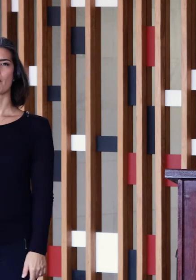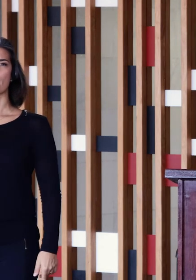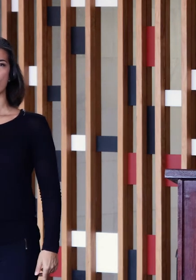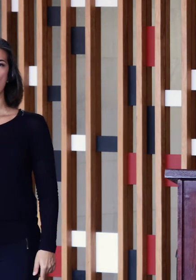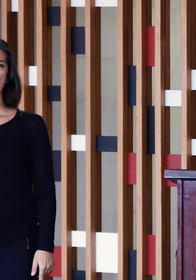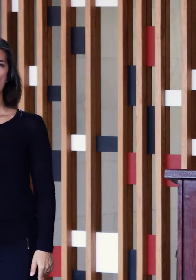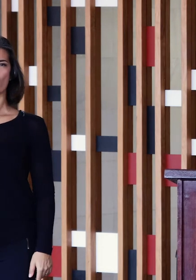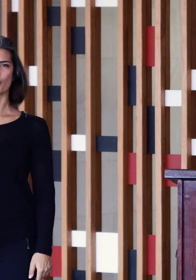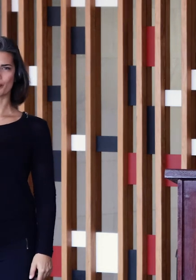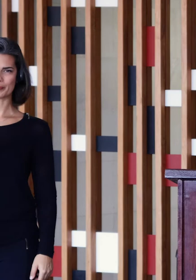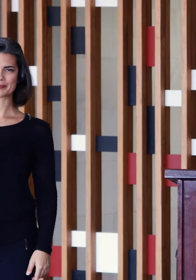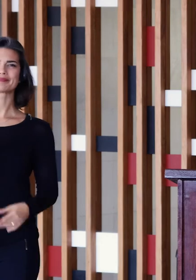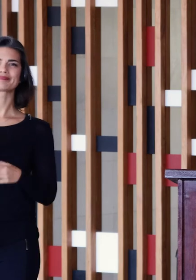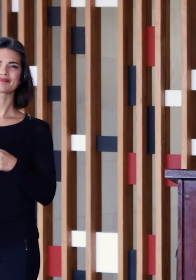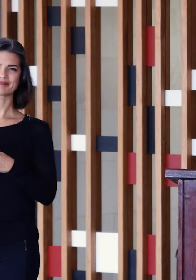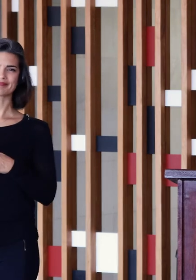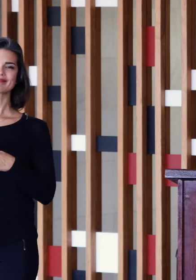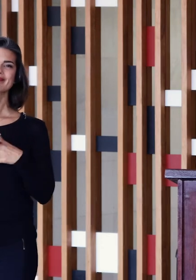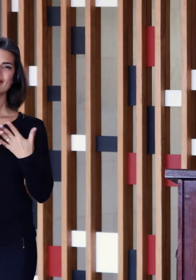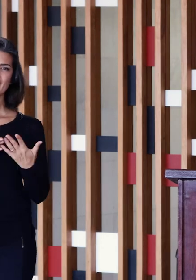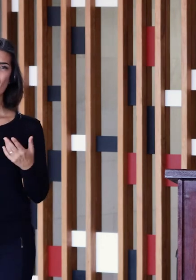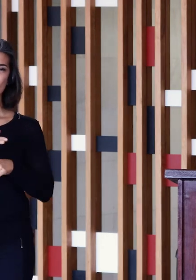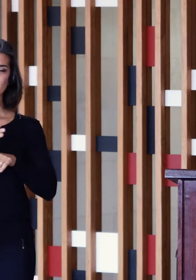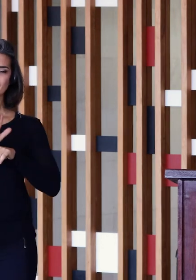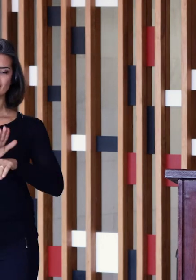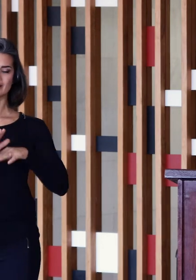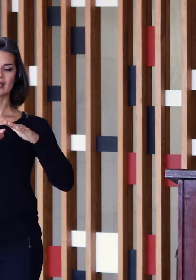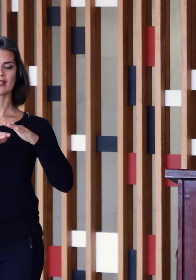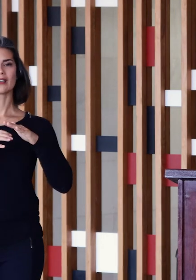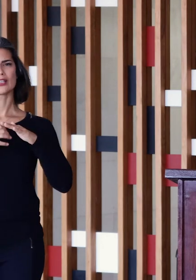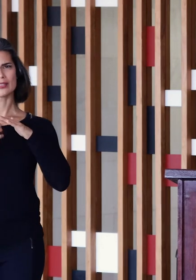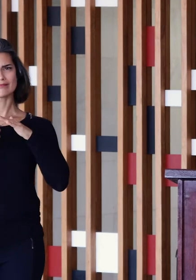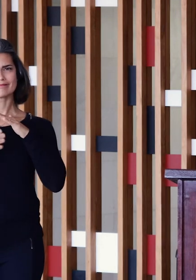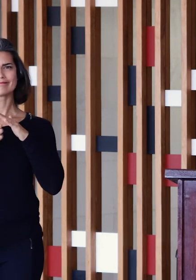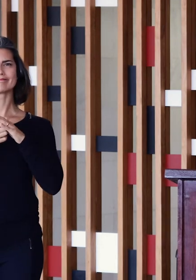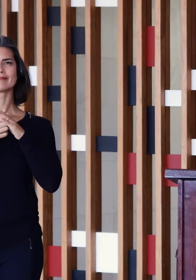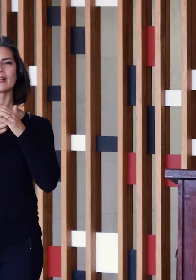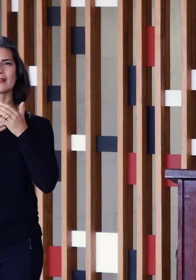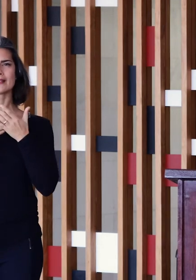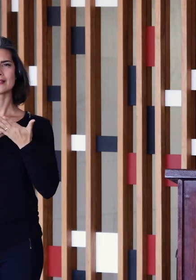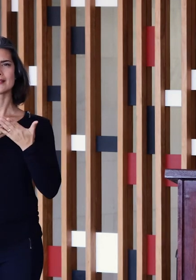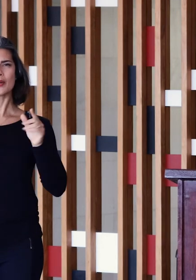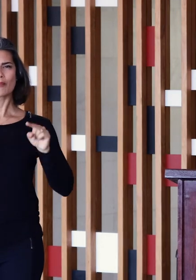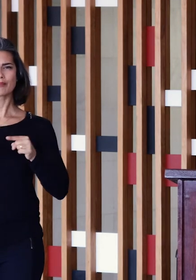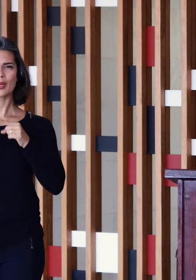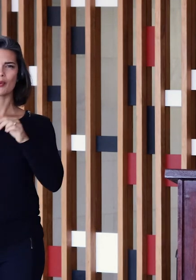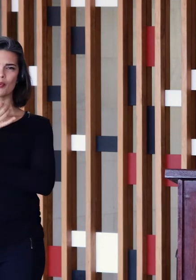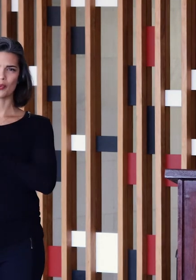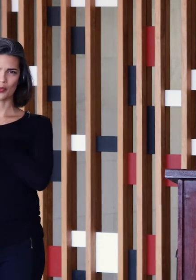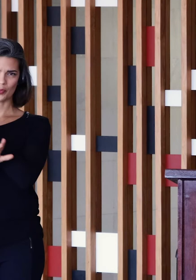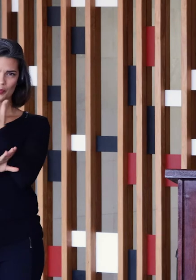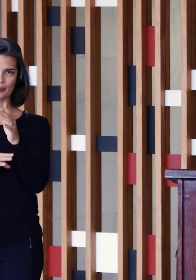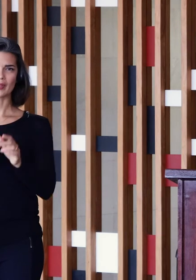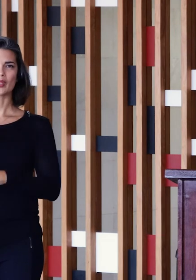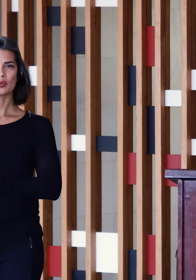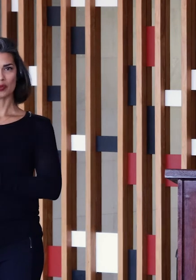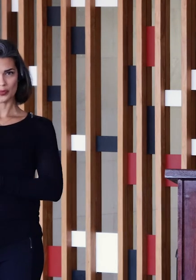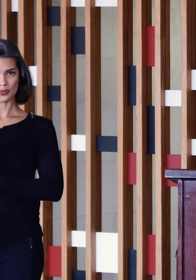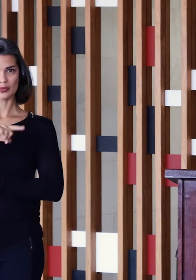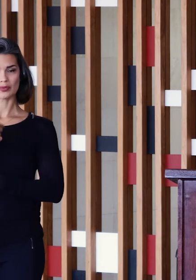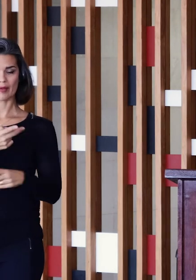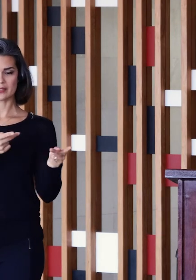al momento de utilizarse. Está prevista una próxima visita acá al Brasil al ministro